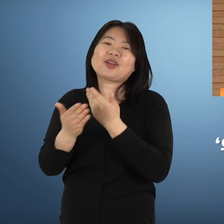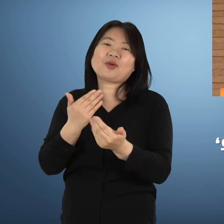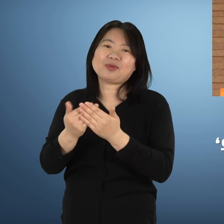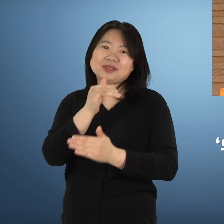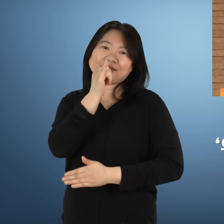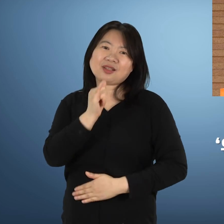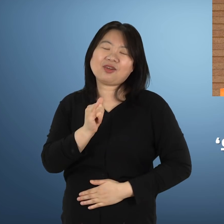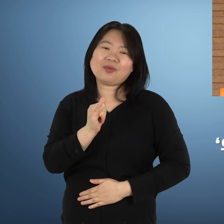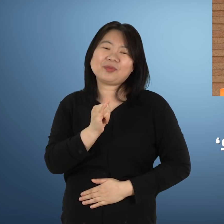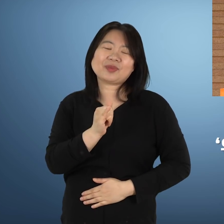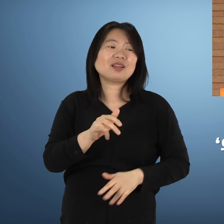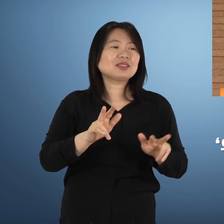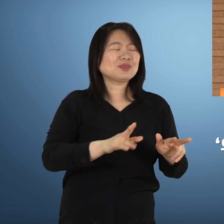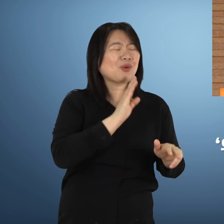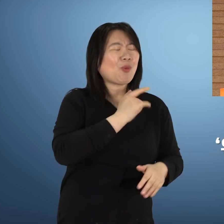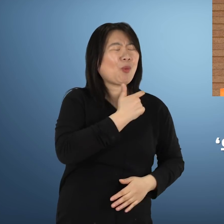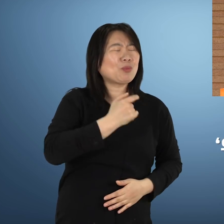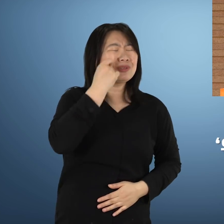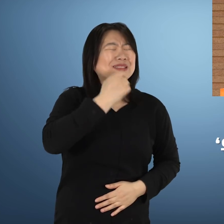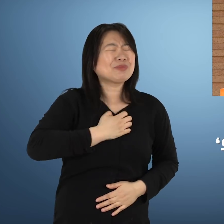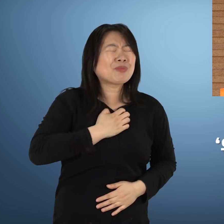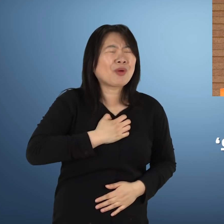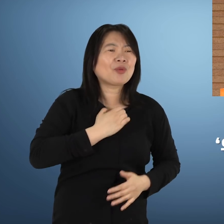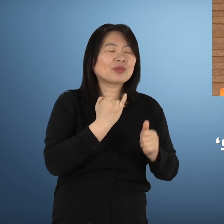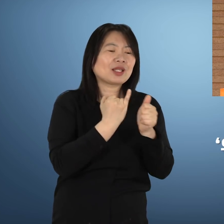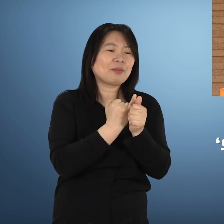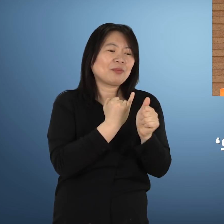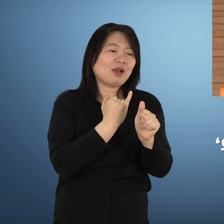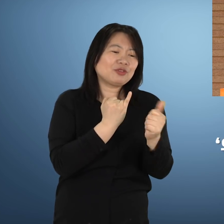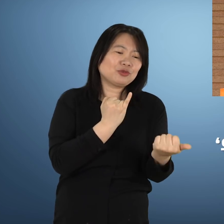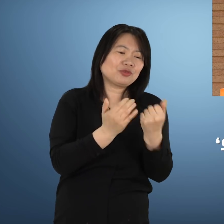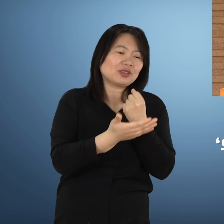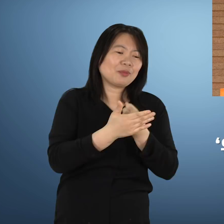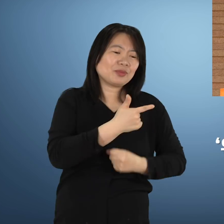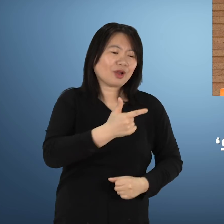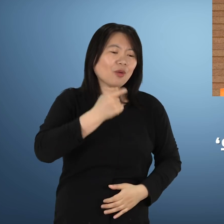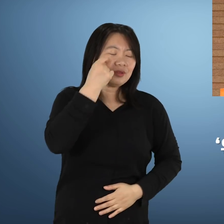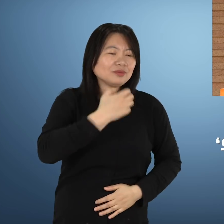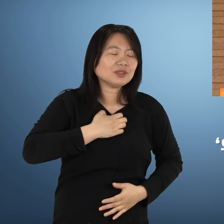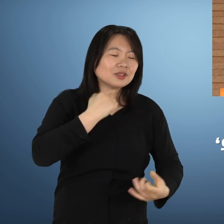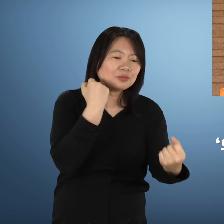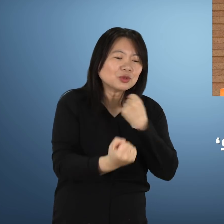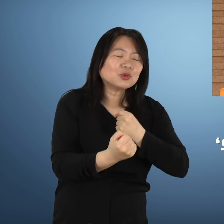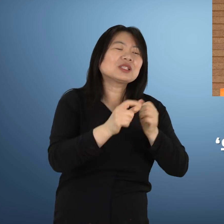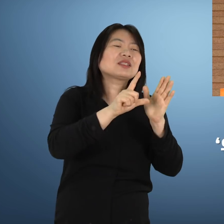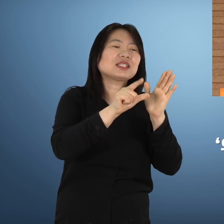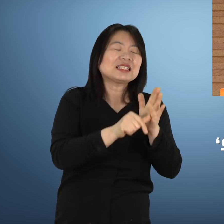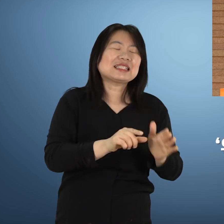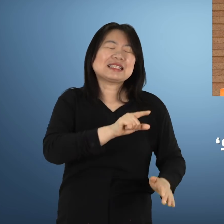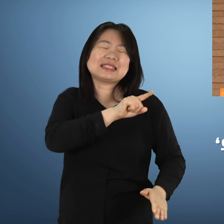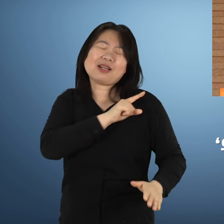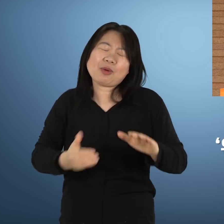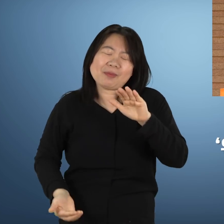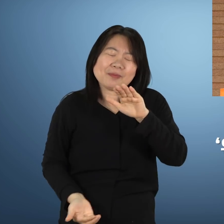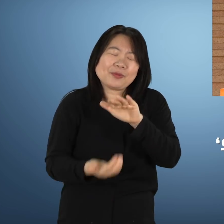슬퍼할 수밖에 없는 상황에서 하나님의 임재를 경험하게 되었다는 거예요.